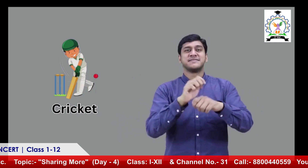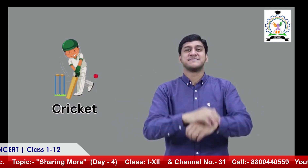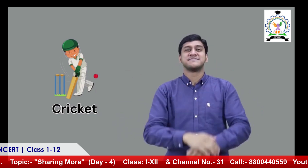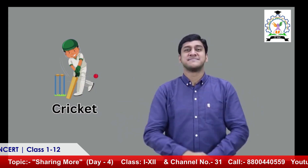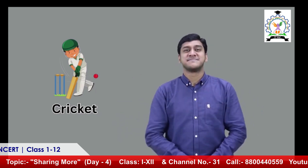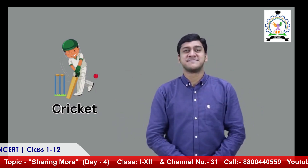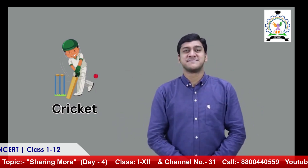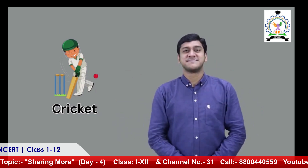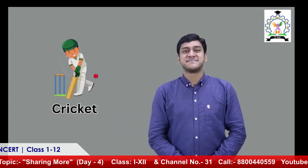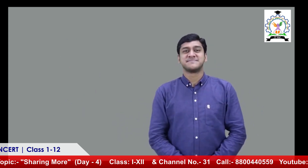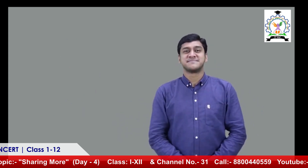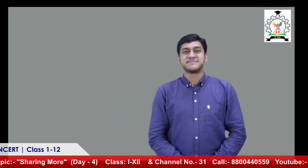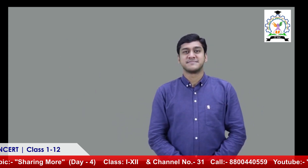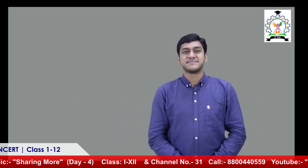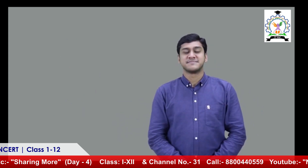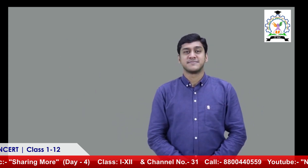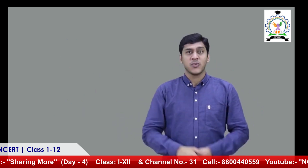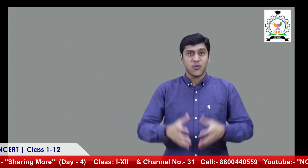है।